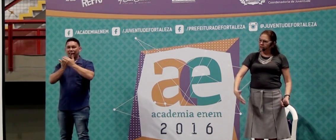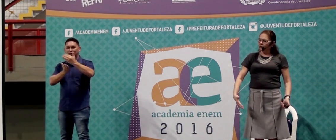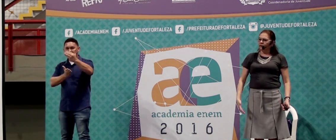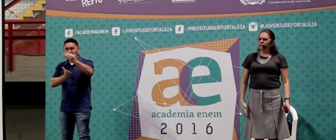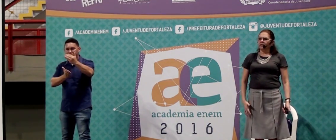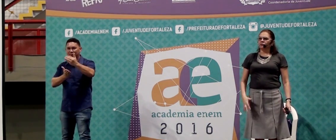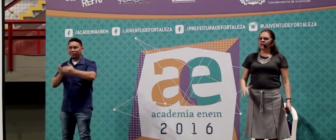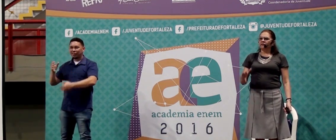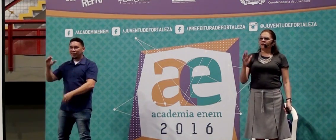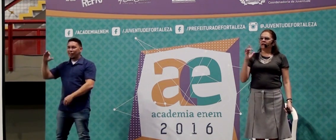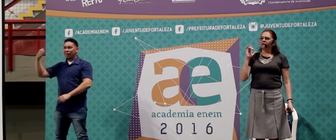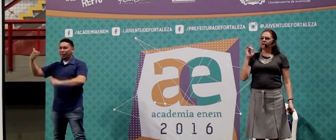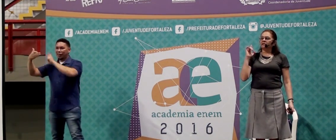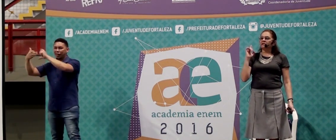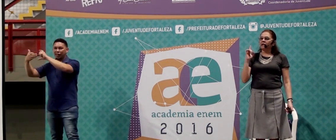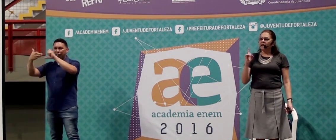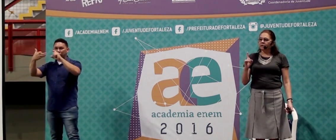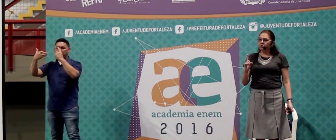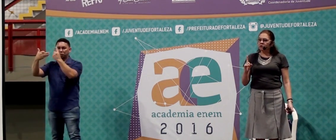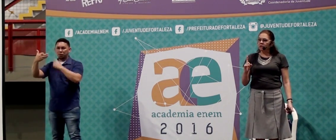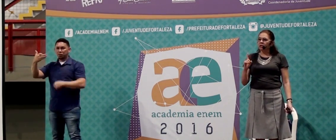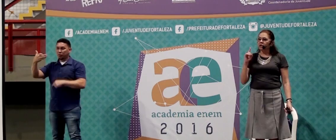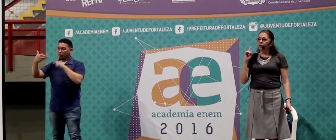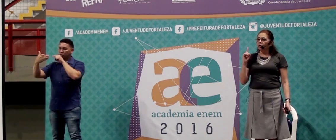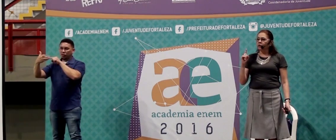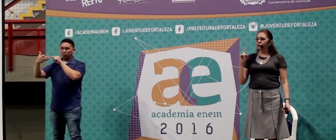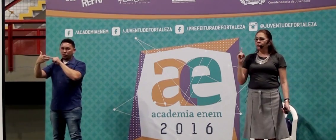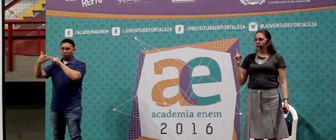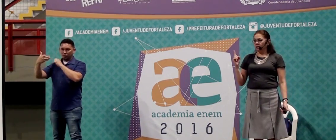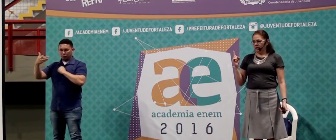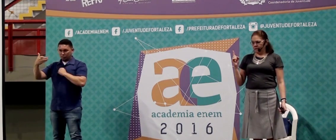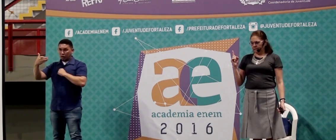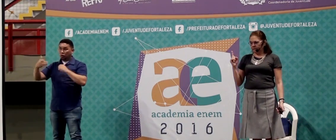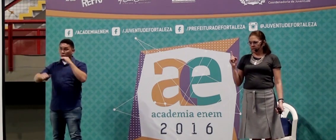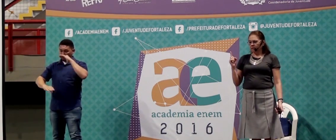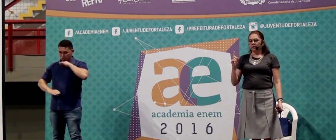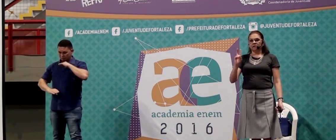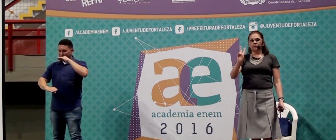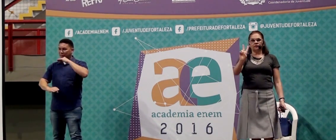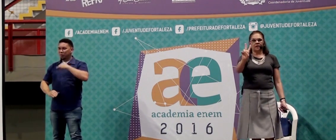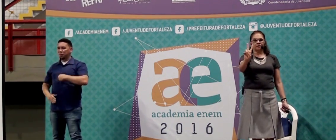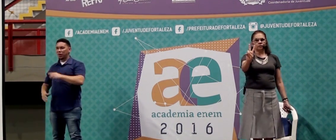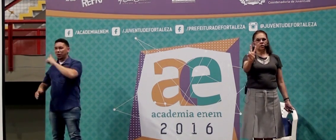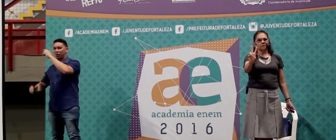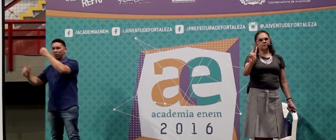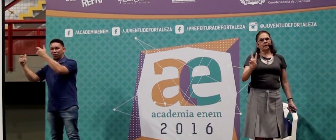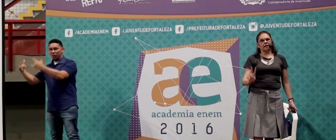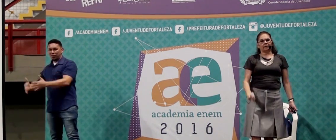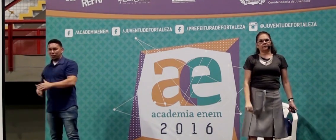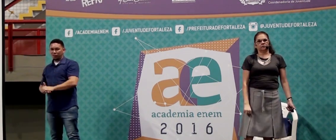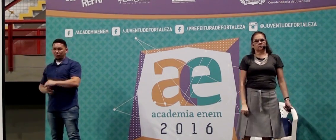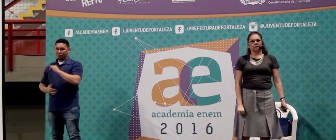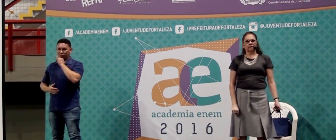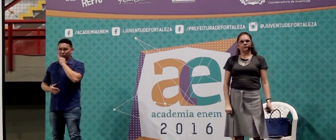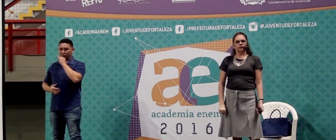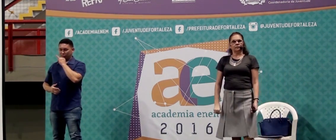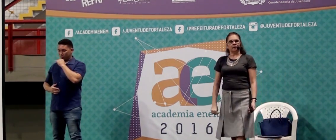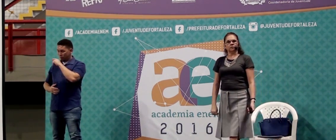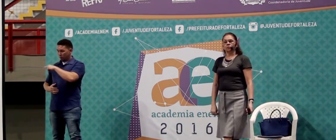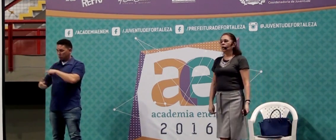parágrafo do desenvolvimento deve ter entre 7 e 8 linhas. Se eu faço 2 parágrafos